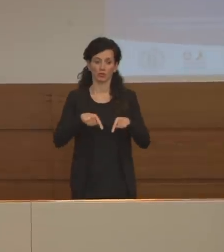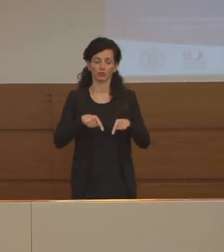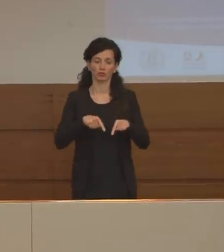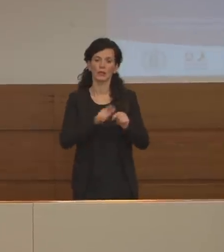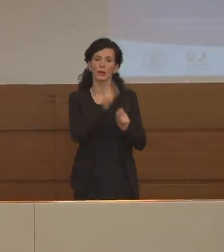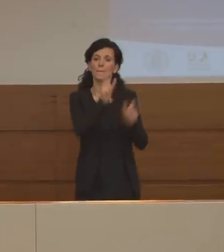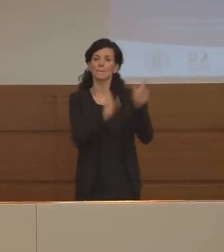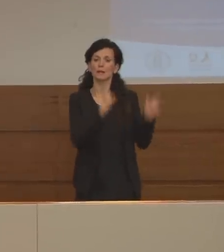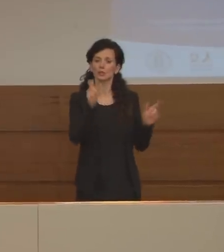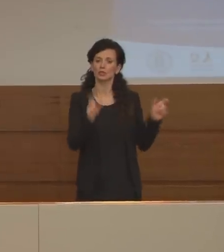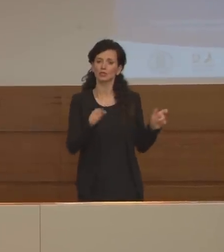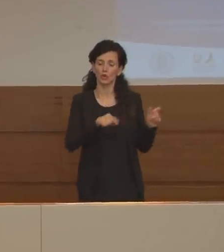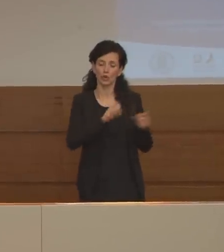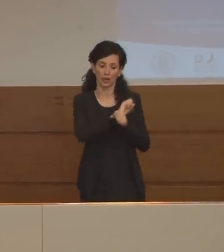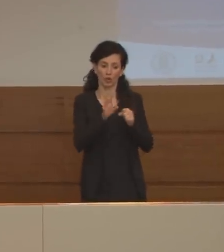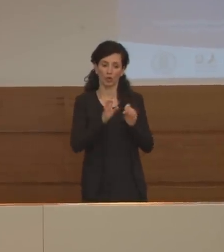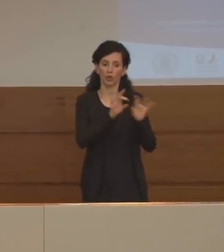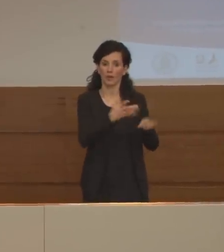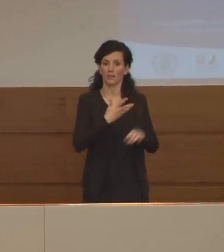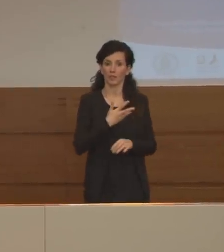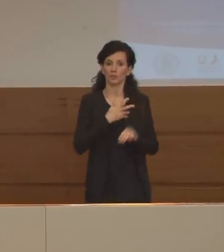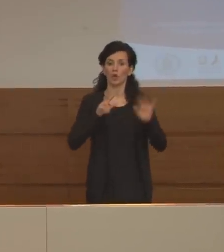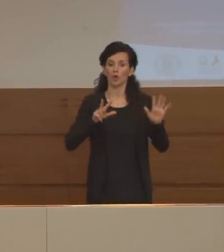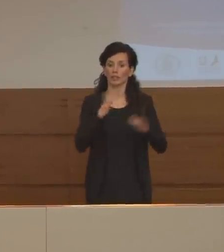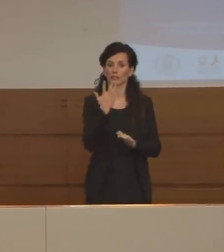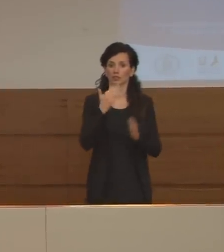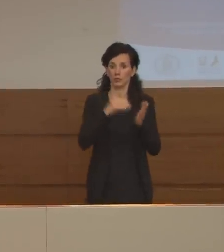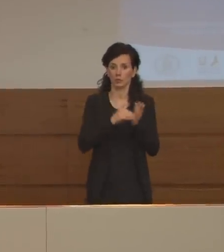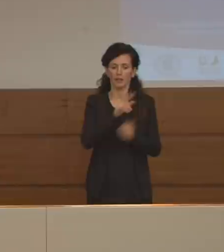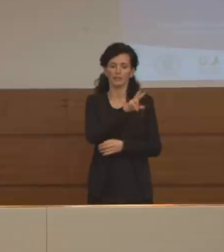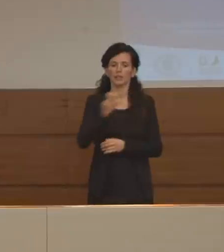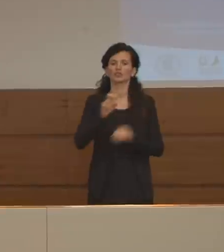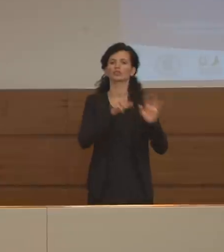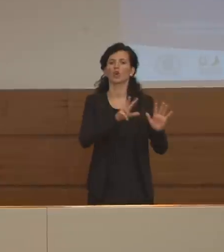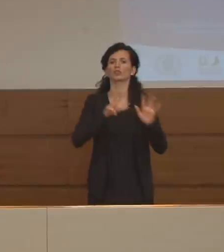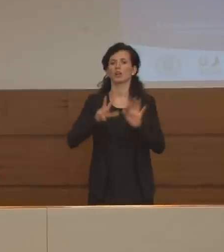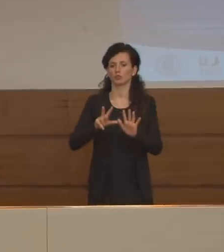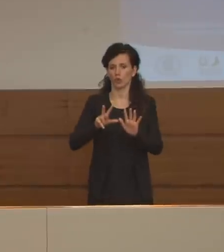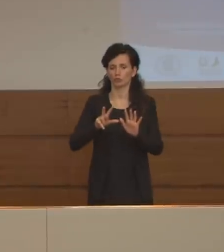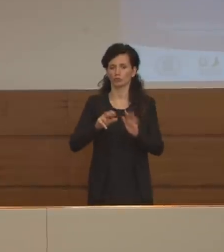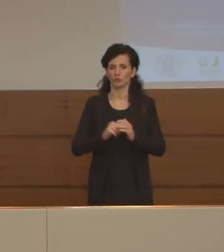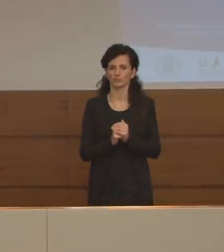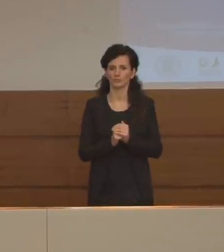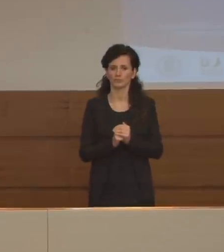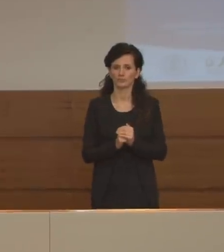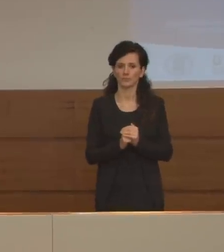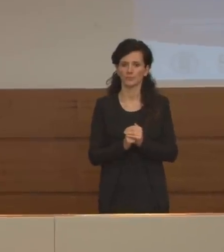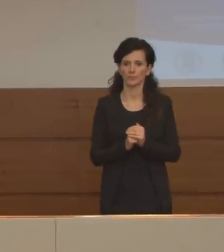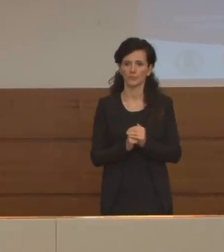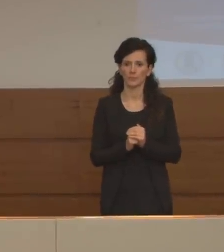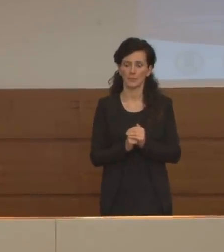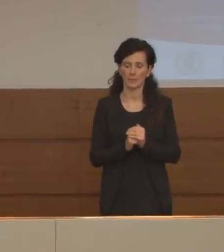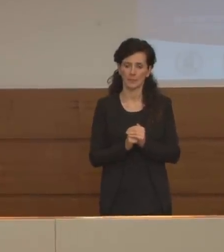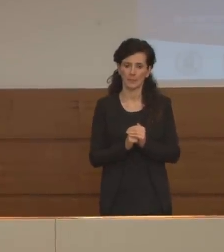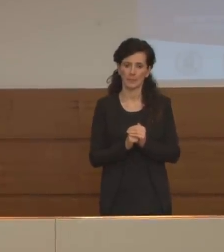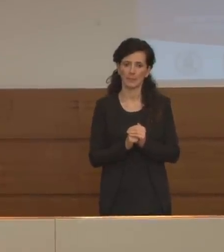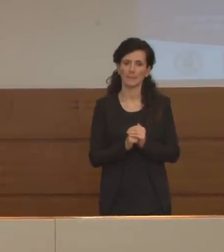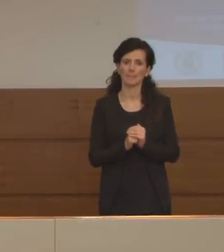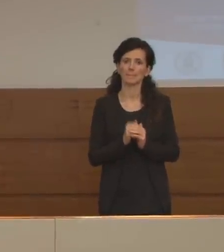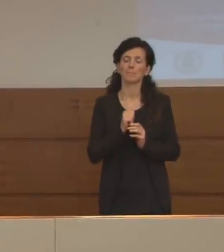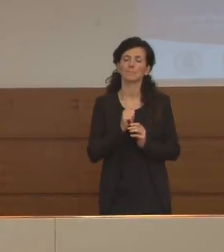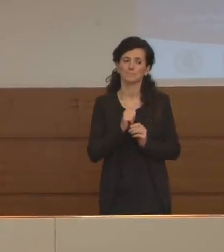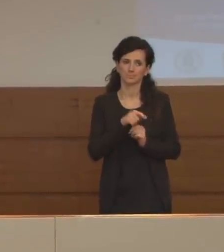delle persone attualmente positivi è di 85mila 388 con un incremento